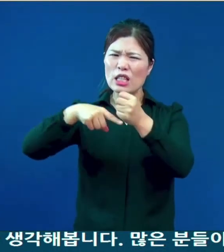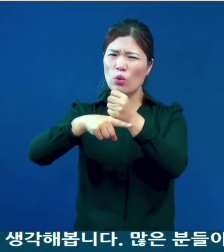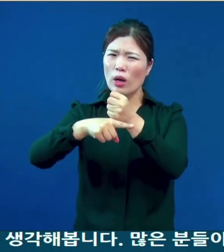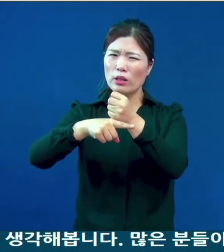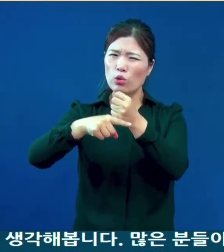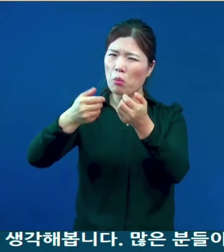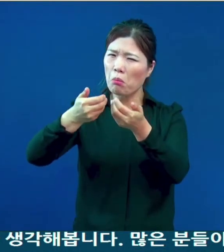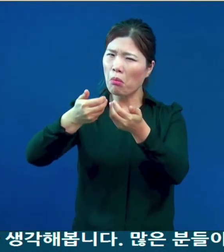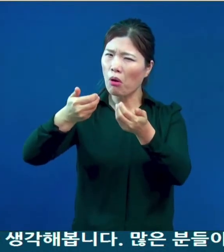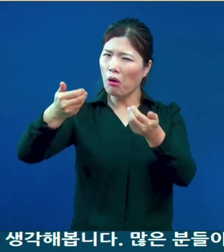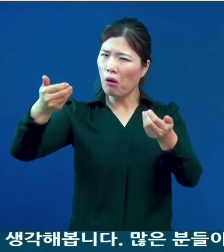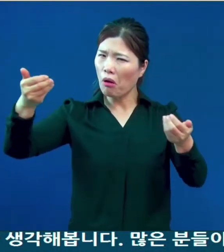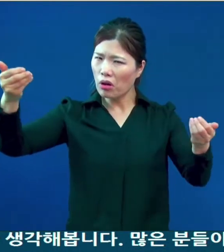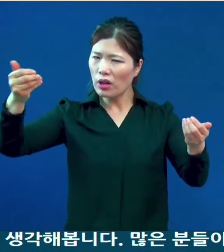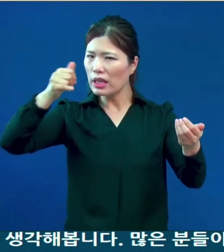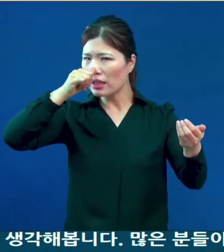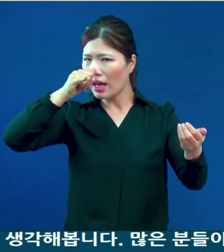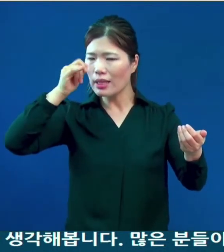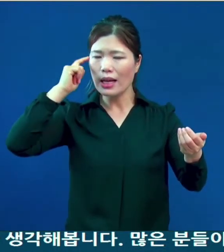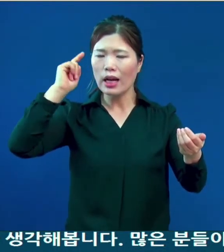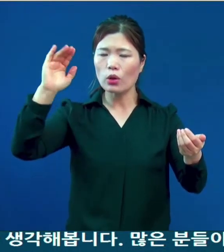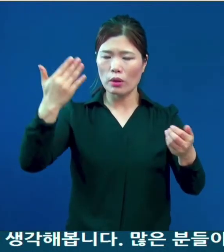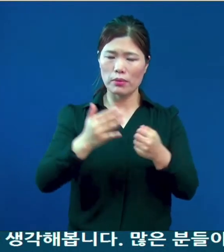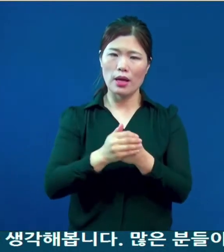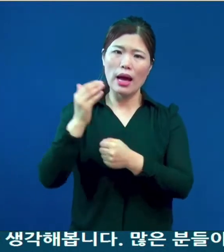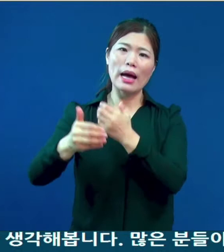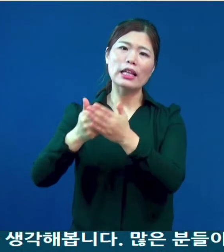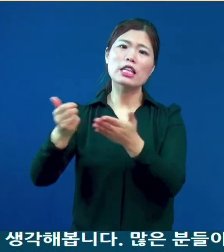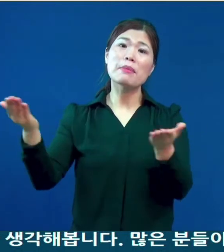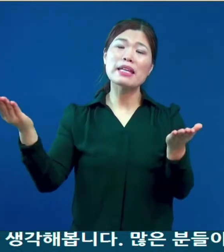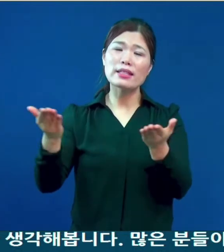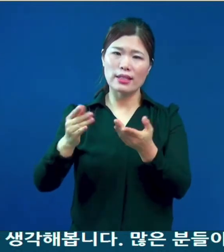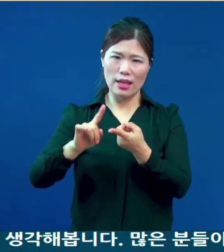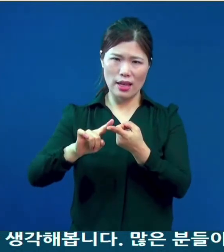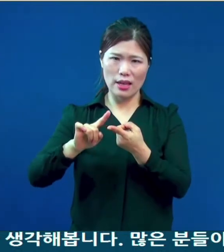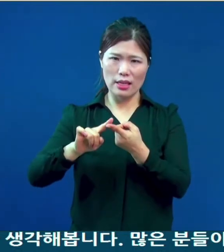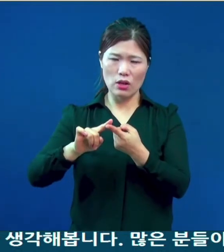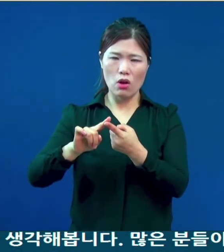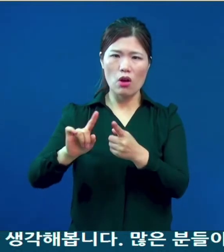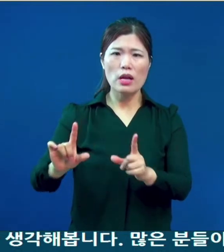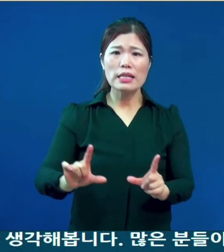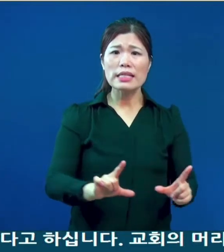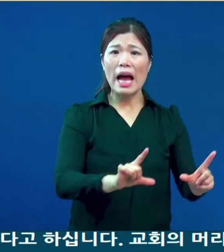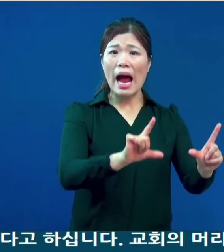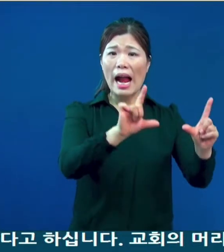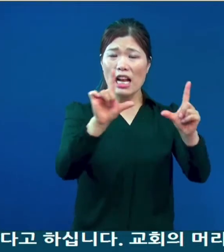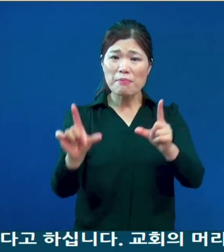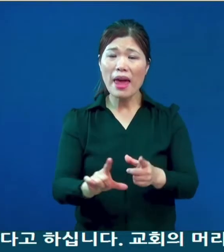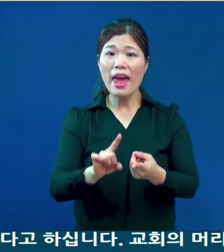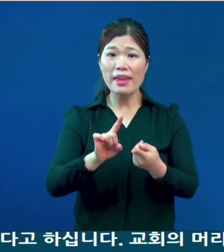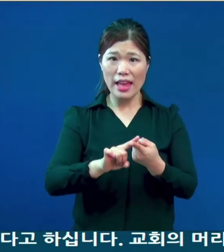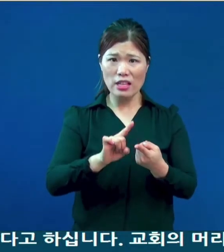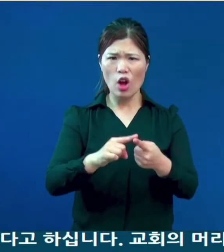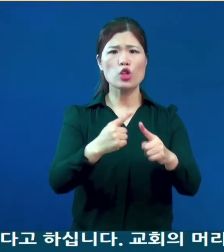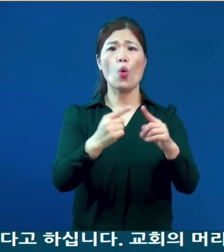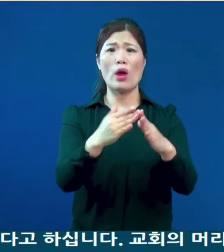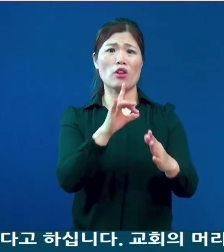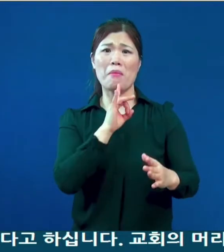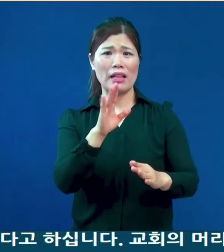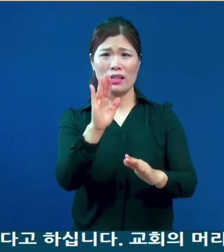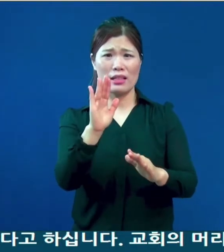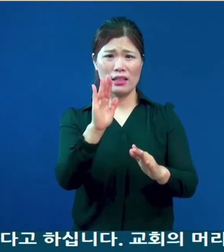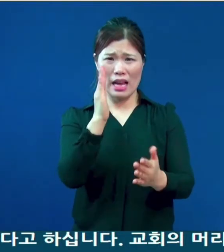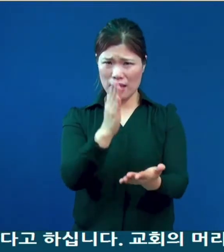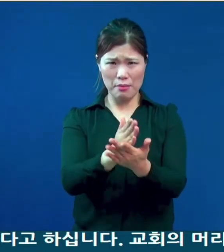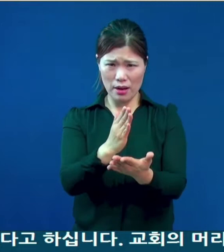있고 하나님의 일하심에 대한 부분이 실제 삶의 영역에서는, 교회에서만이 아니라 실제